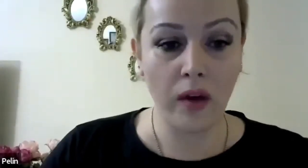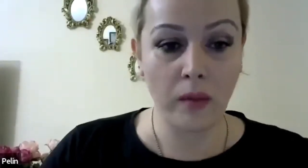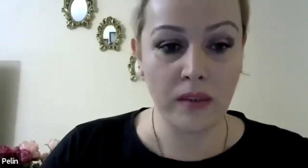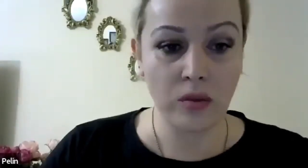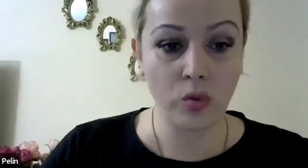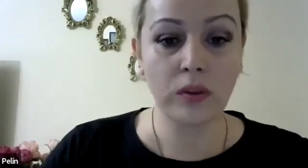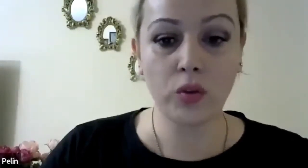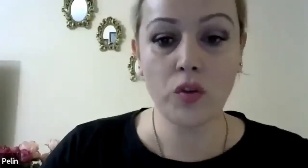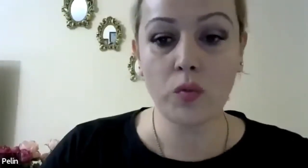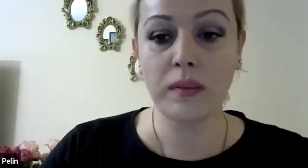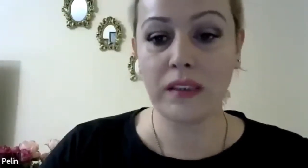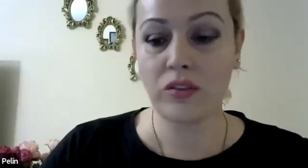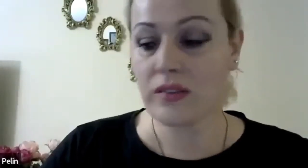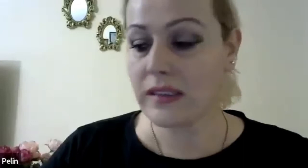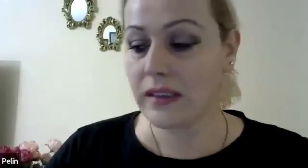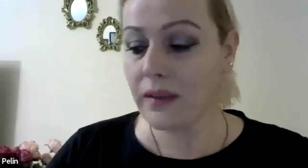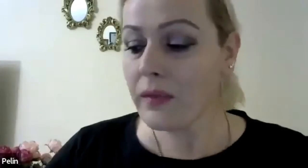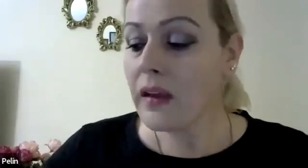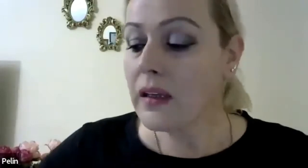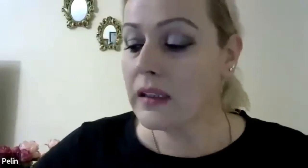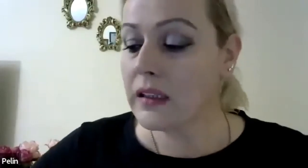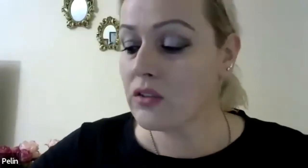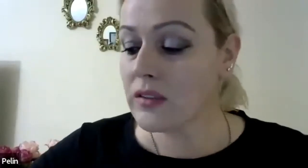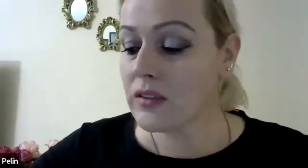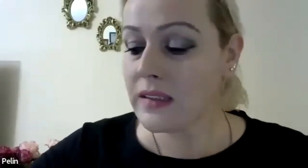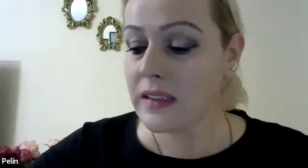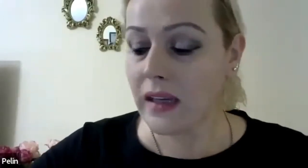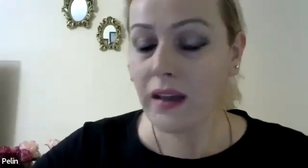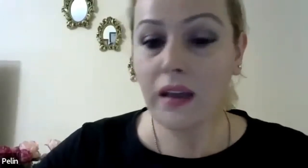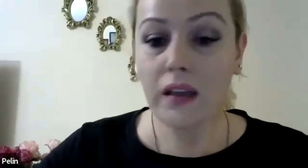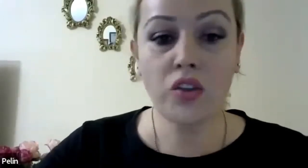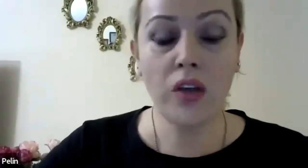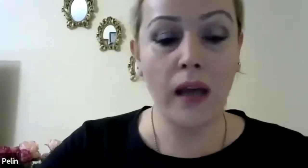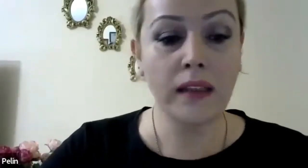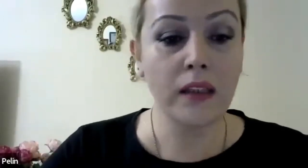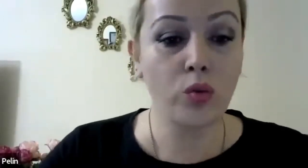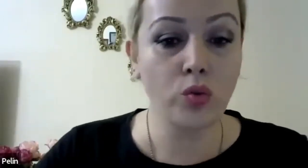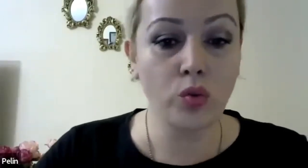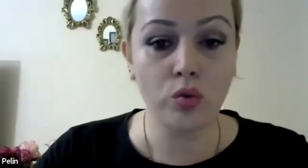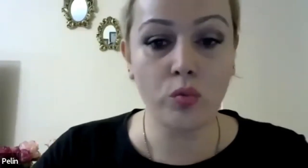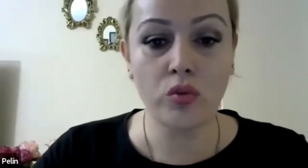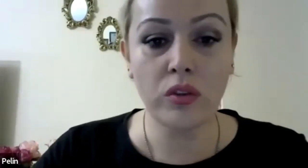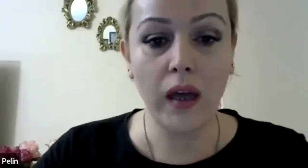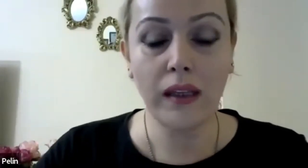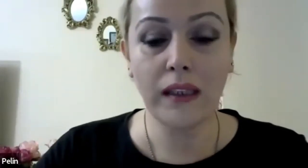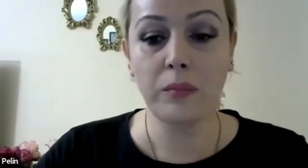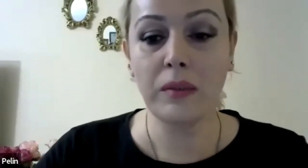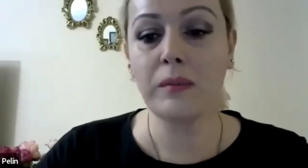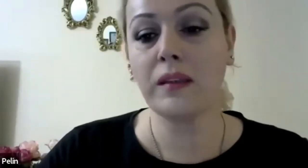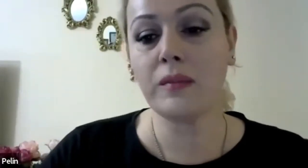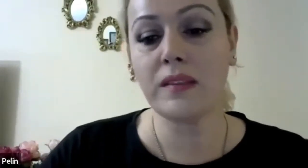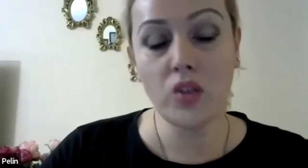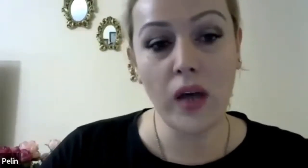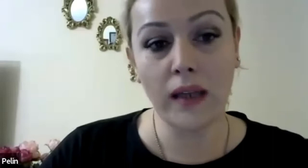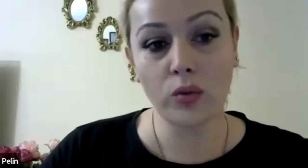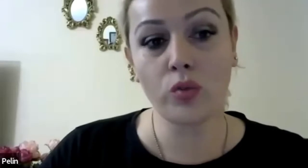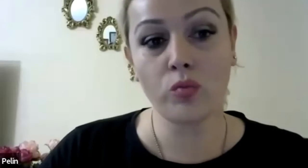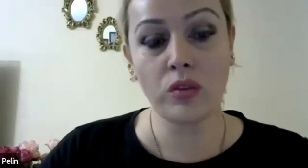alfabesi kullanıyoruz. Bu birincisi. İkincisi ise işaretleri unuttuğumuzda ya da bilmediğimiz işaret